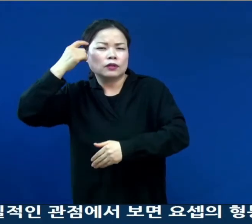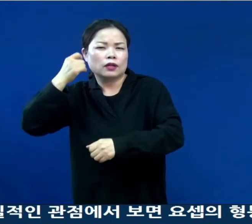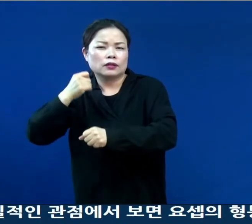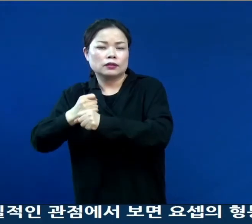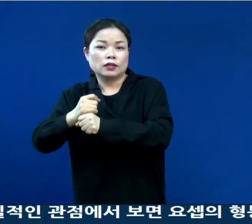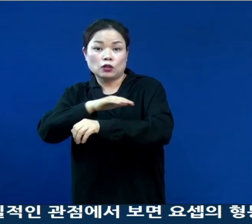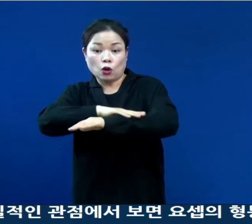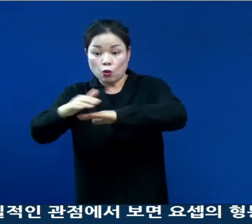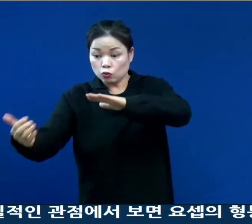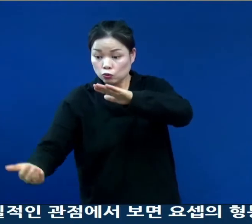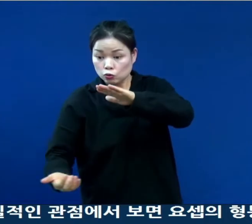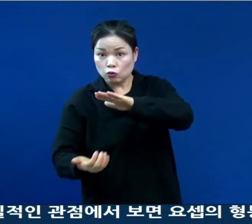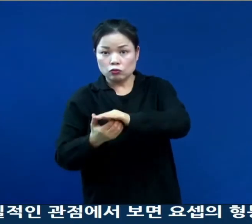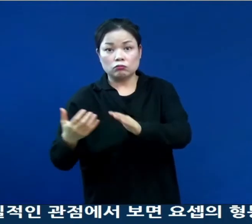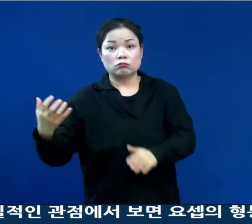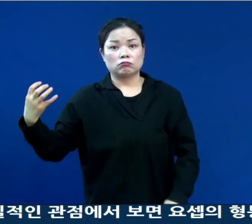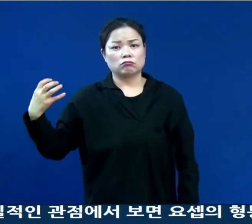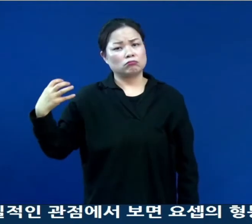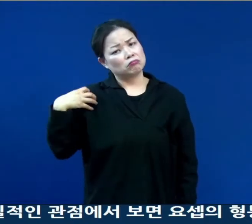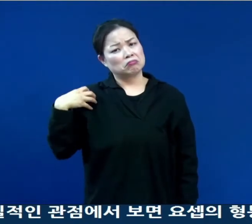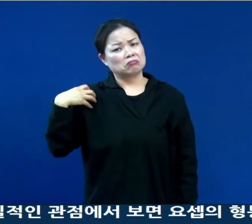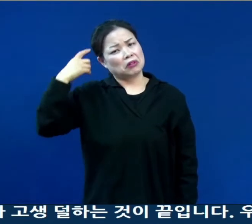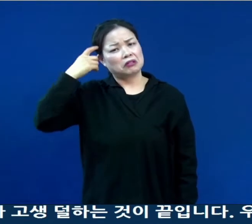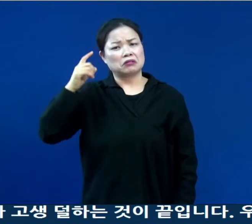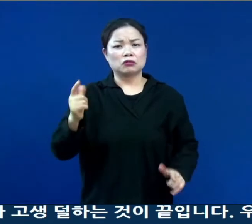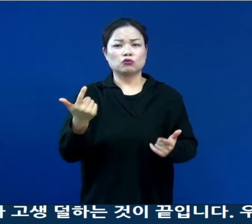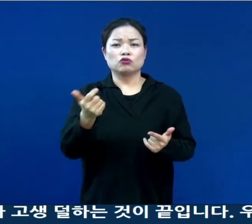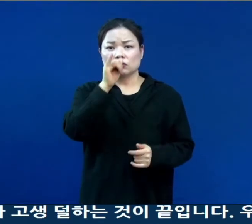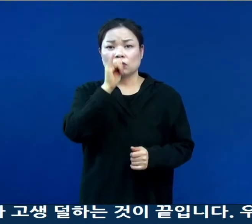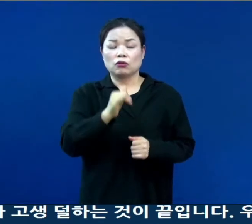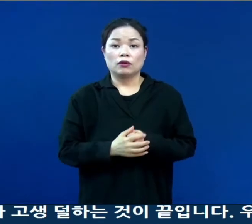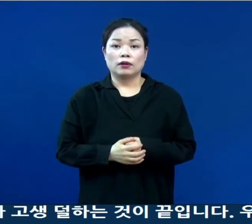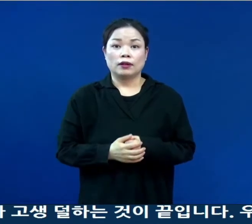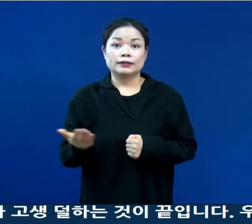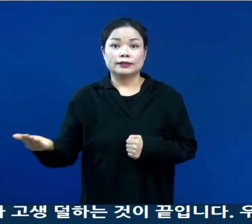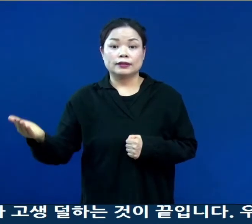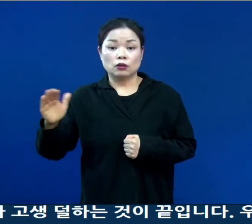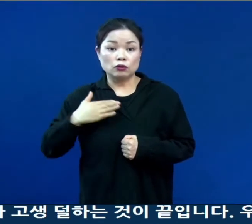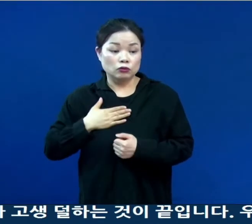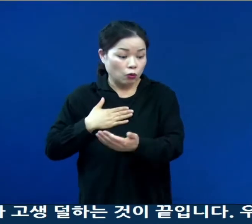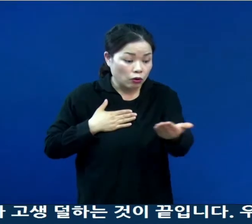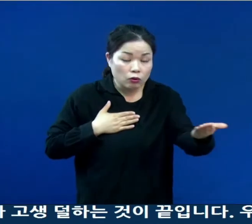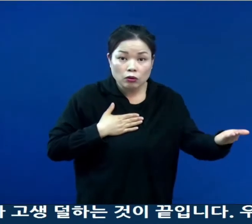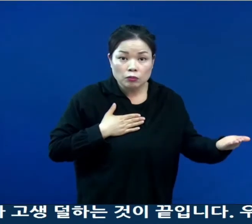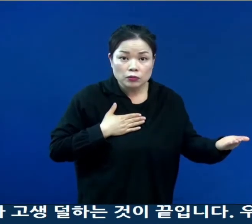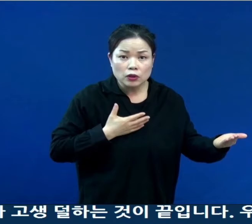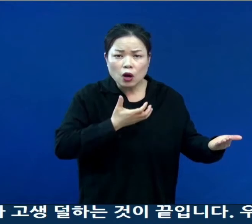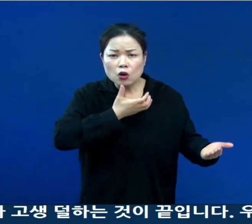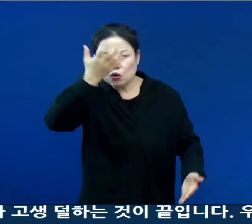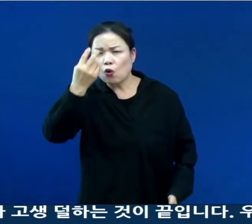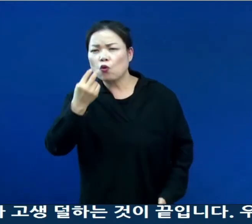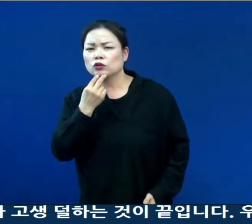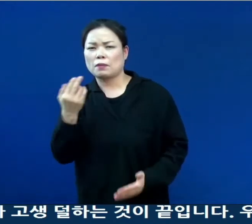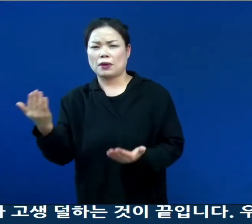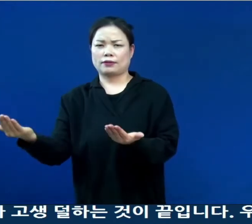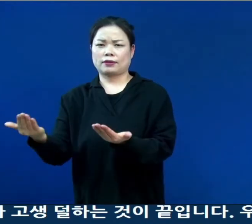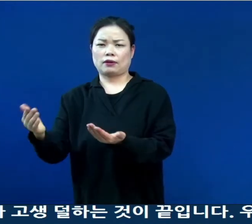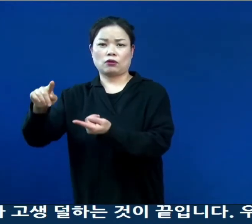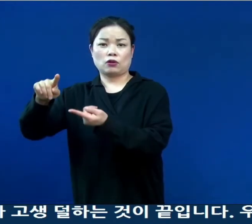대한 의문을 갖지 않을지도 모릅니다. 그러나 저와 여러분은 요셉의